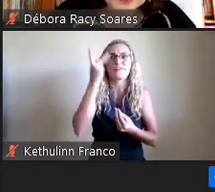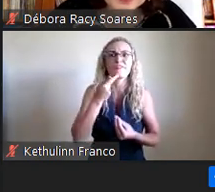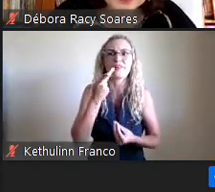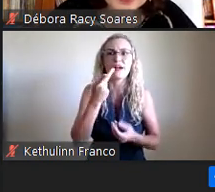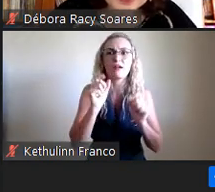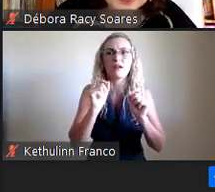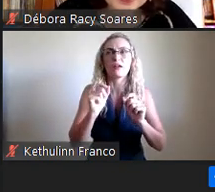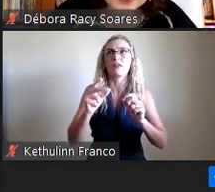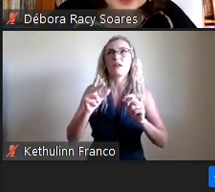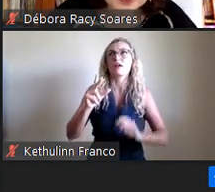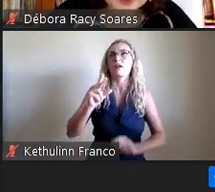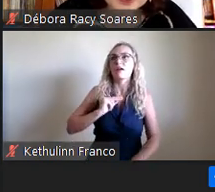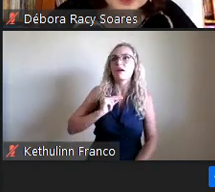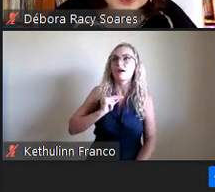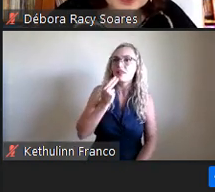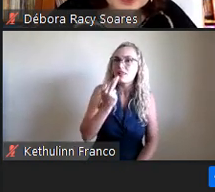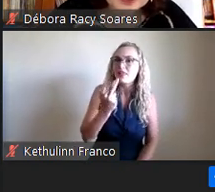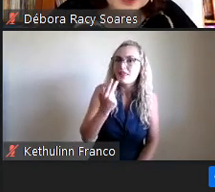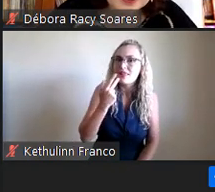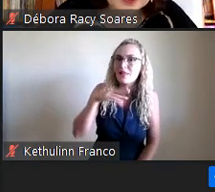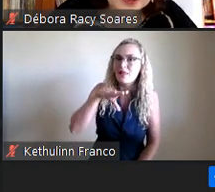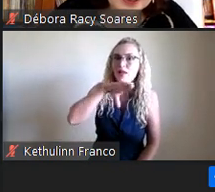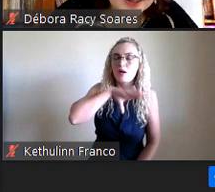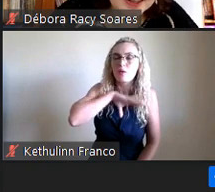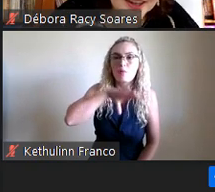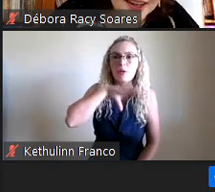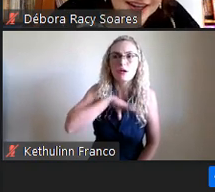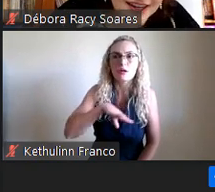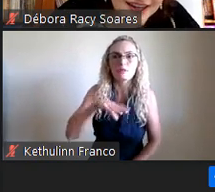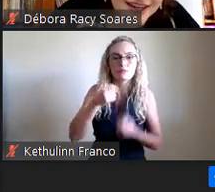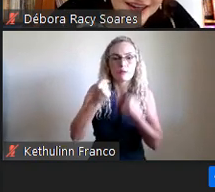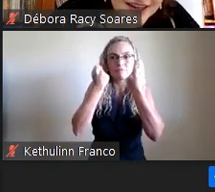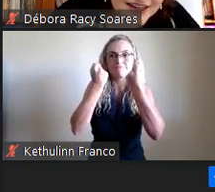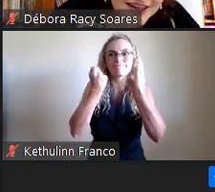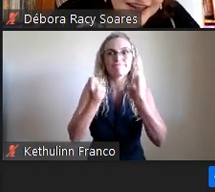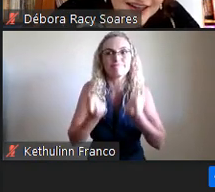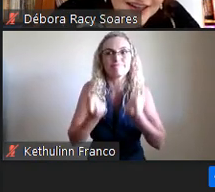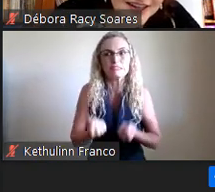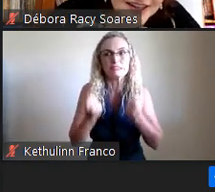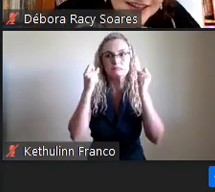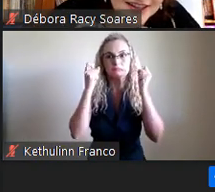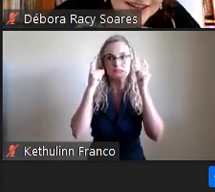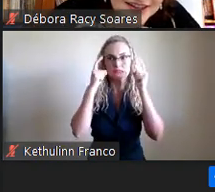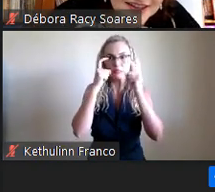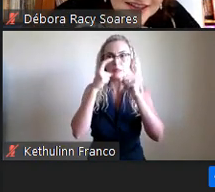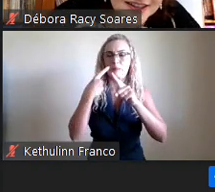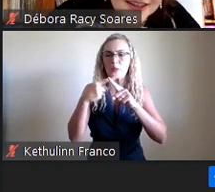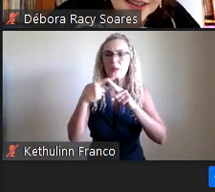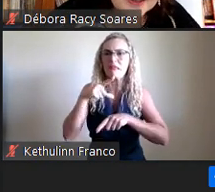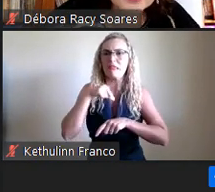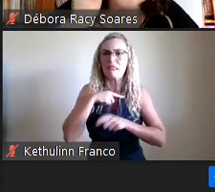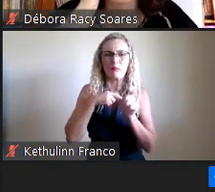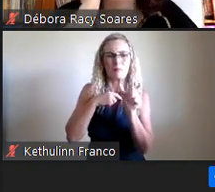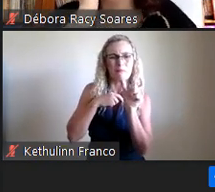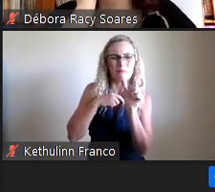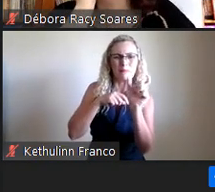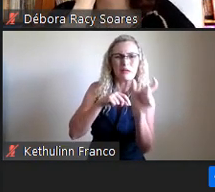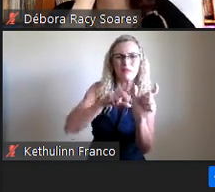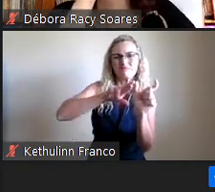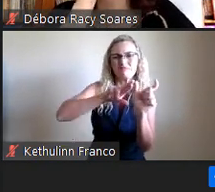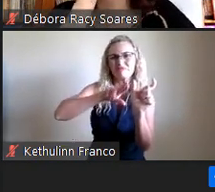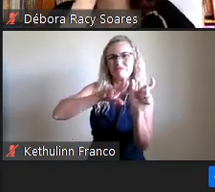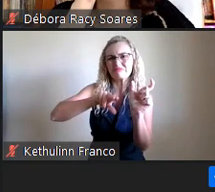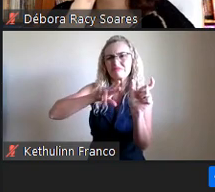arcabouço terminológico gigantesco, há uma fonte polissêmica de conceitos assim, que para nós